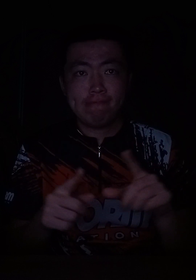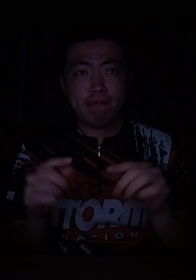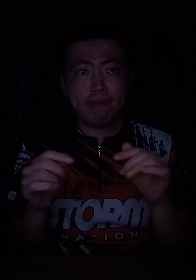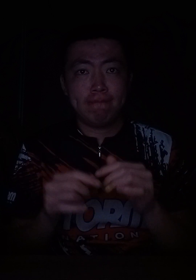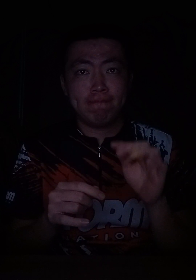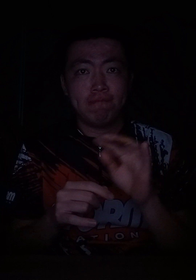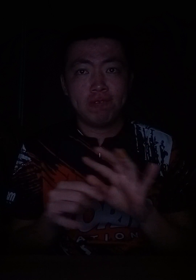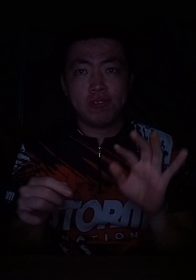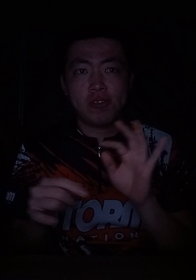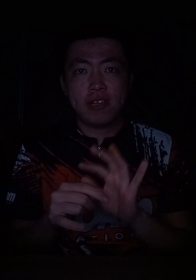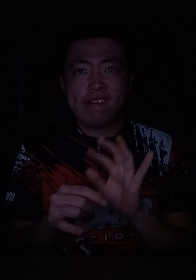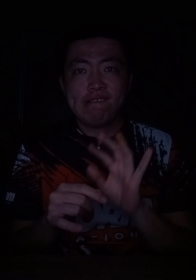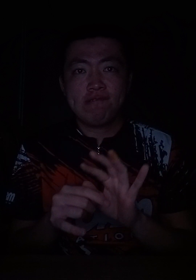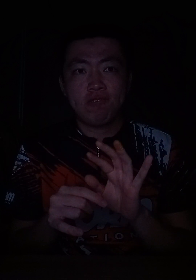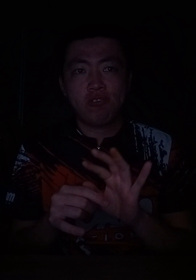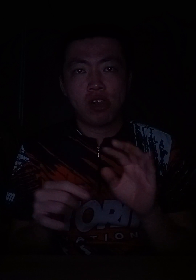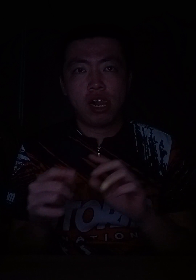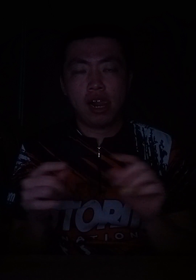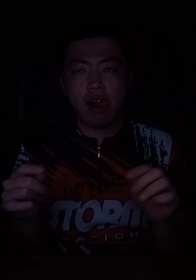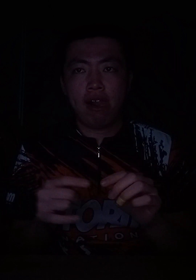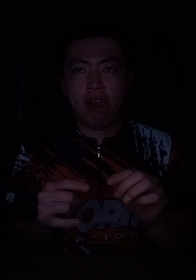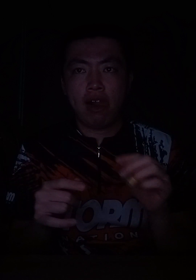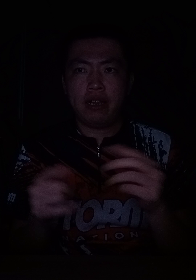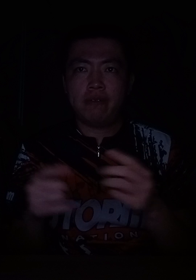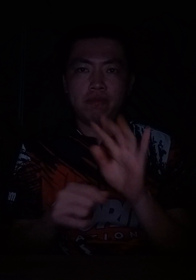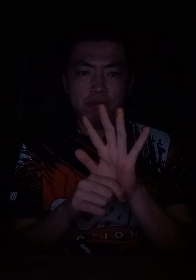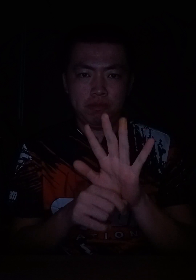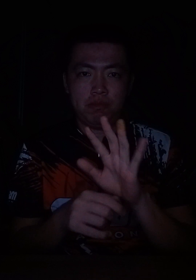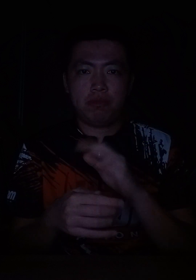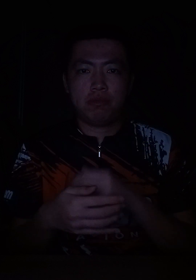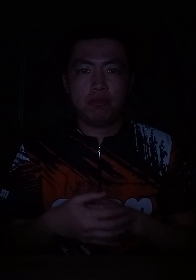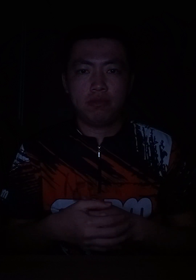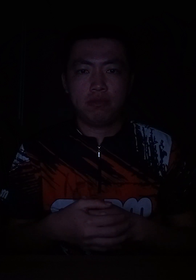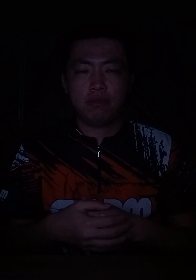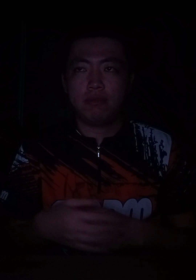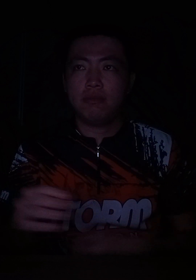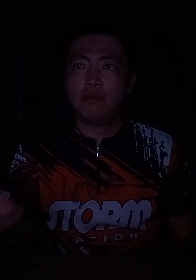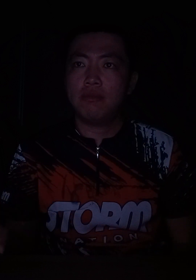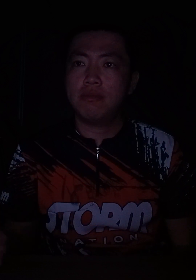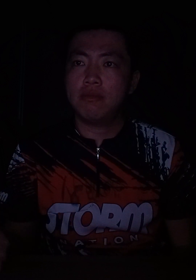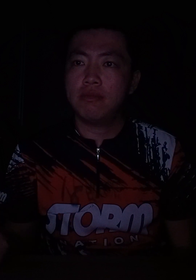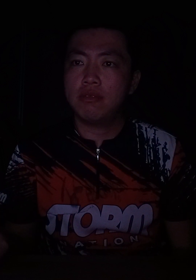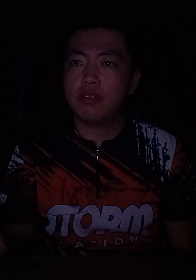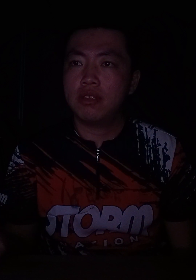위반된 사항이 있는지 따져보고 조치를 취하겠다고 밝혔습니다. JTBC 최연수입니다.